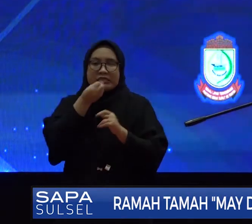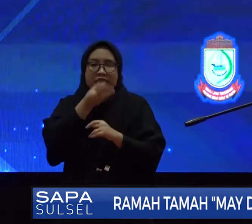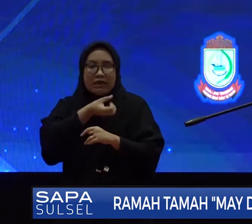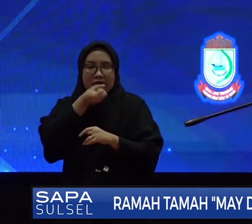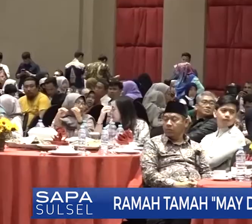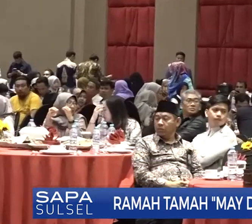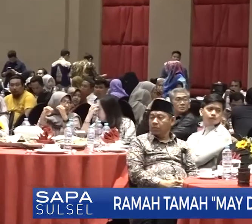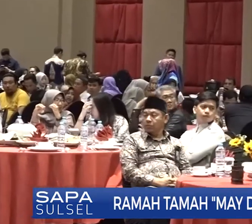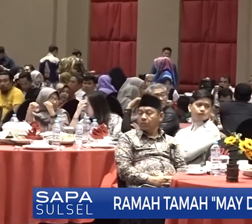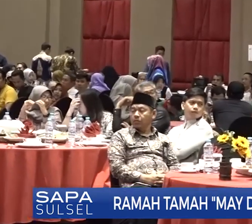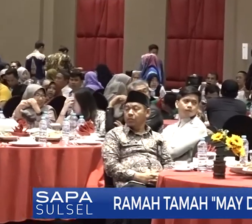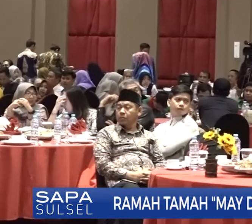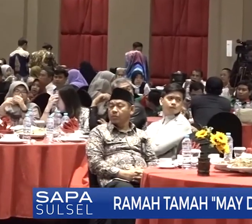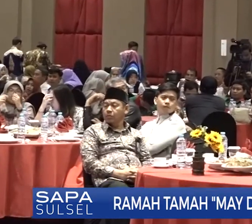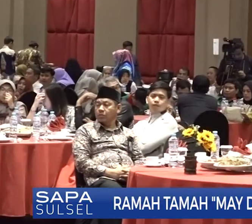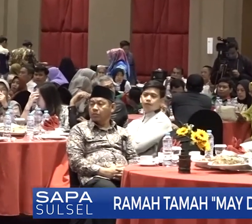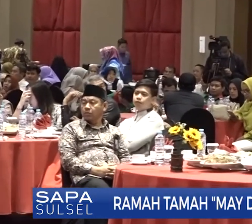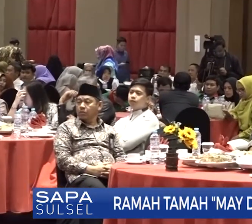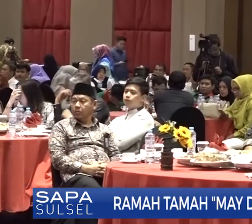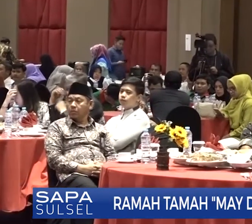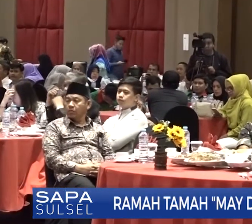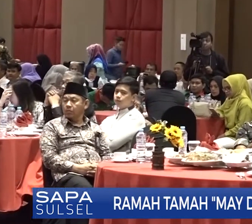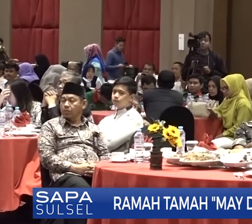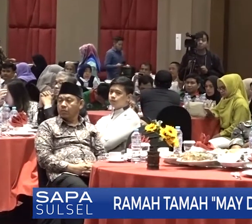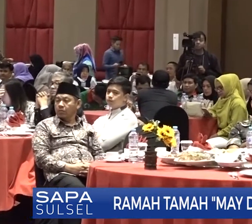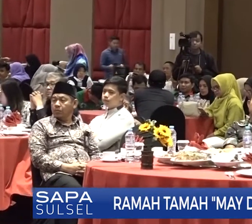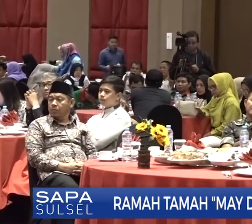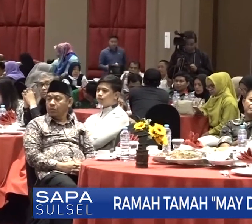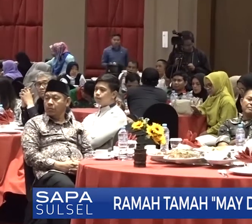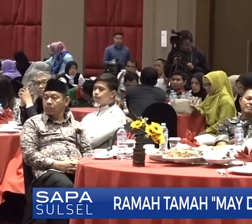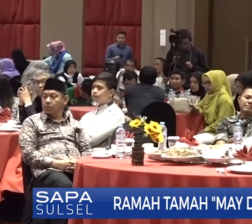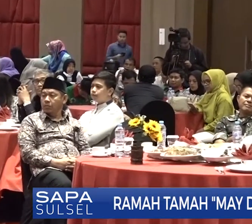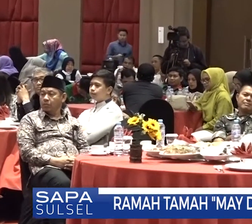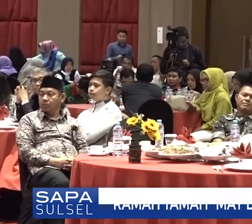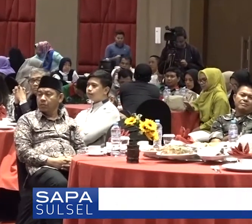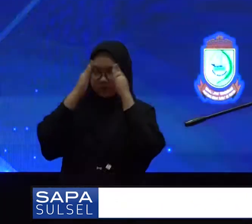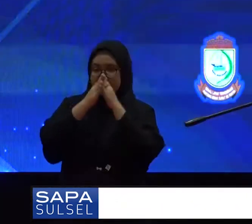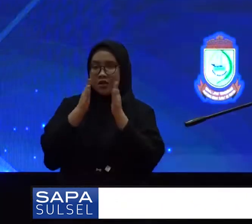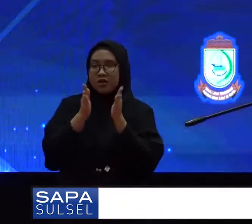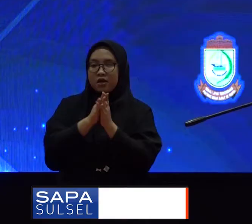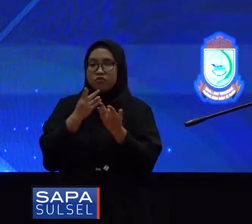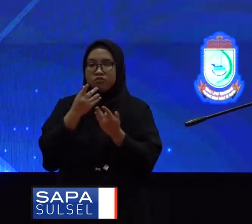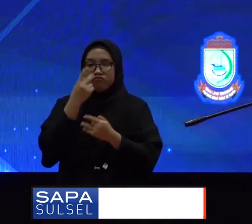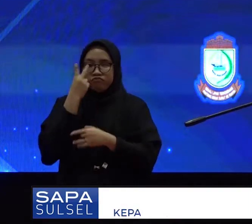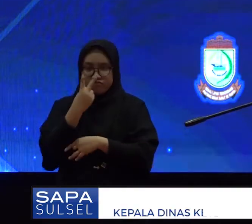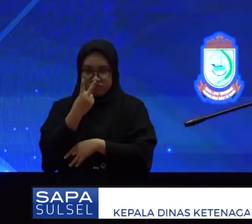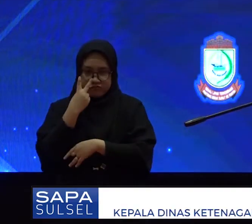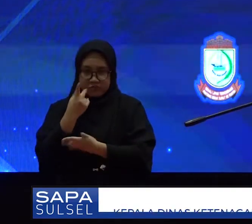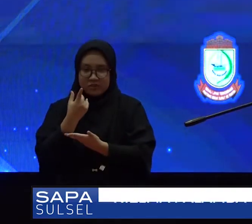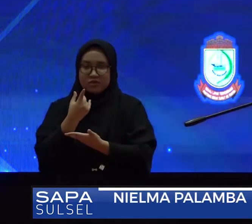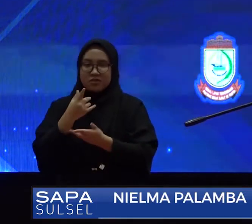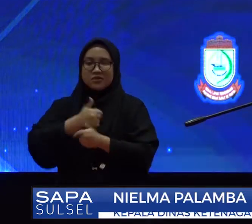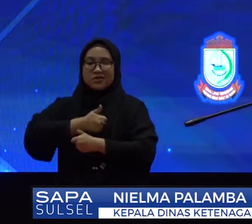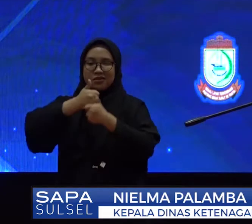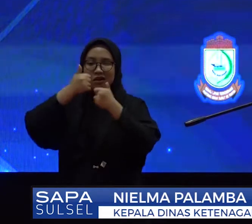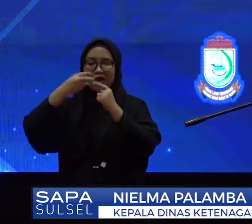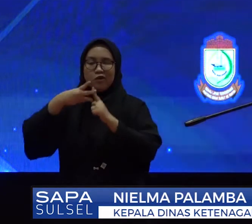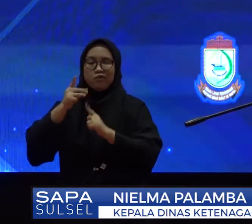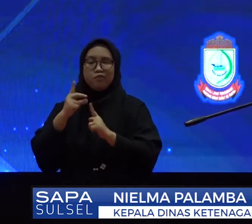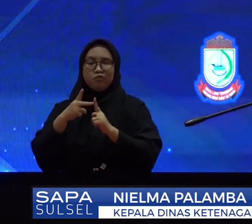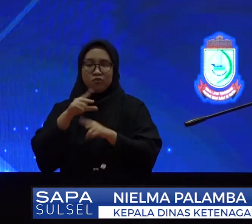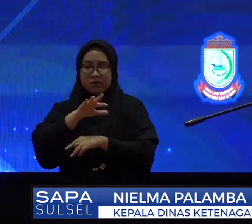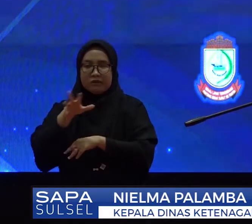Walikota untuk kemajuan Ketenagakerjaan di Kota Makassar dan tentunya untuk memastikan kesejahteraan buruh